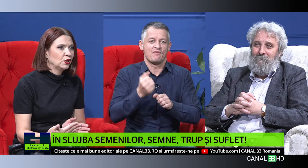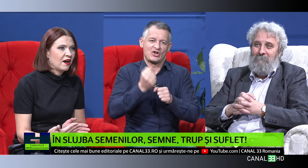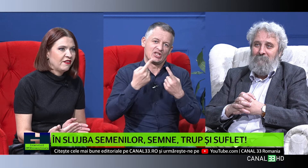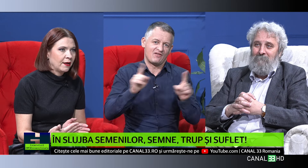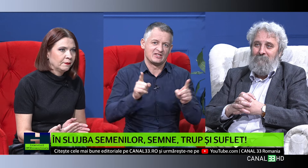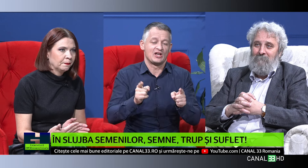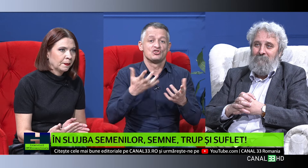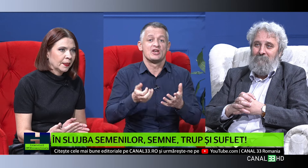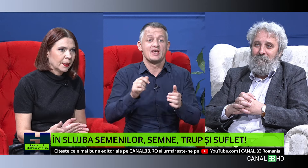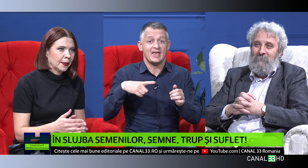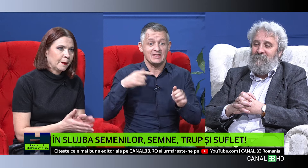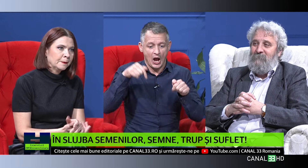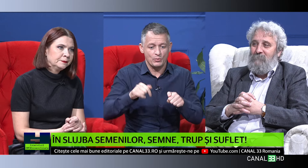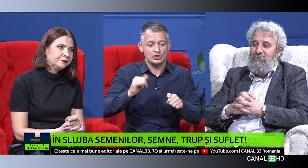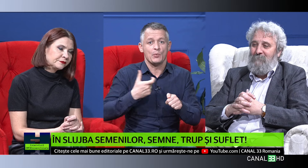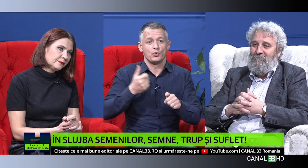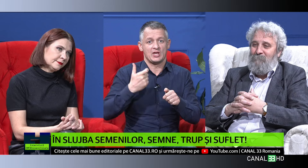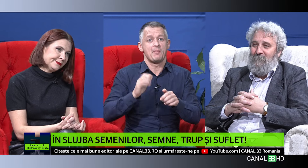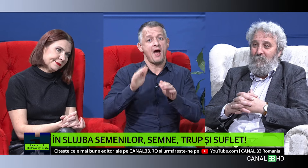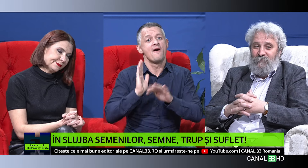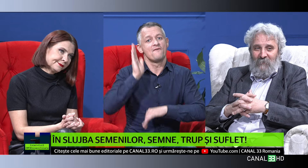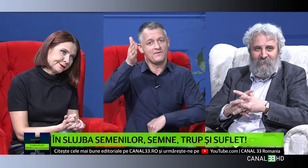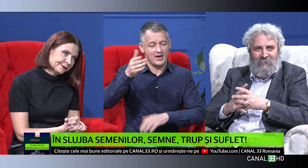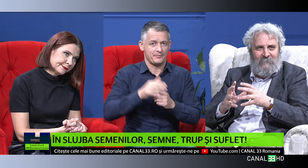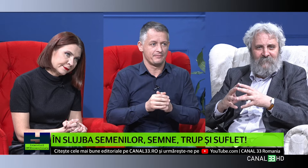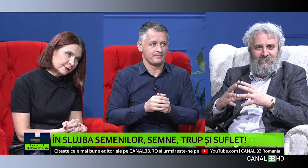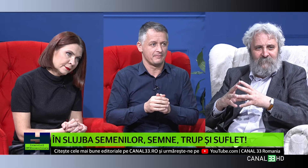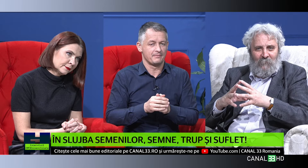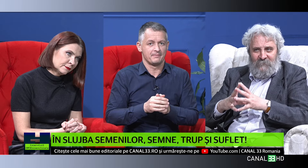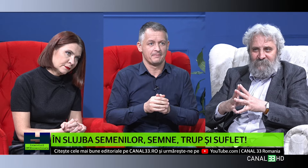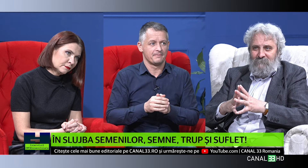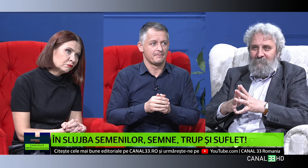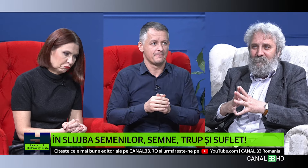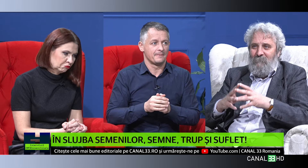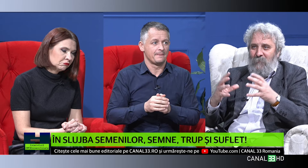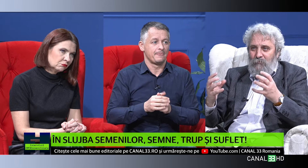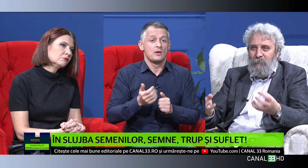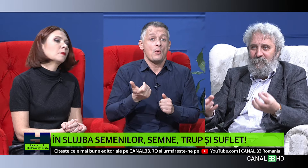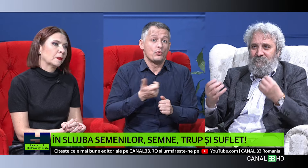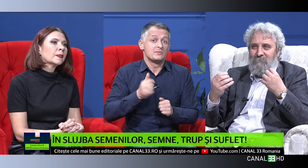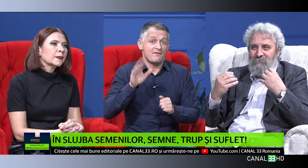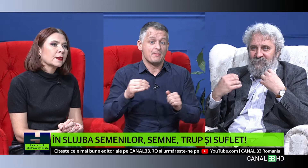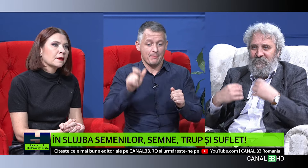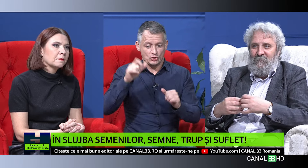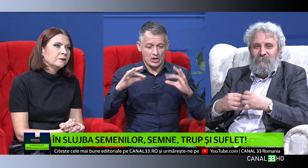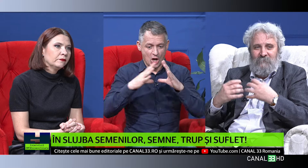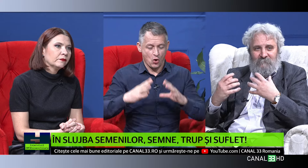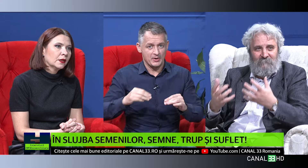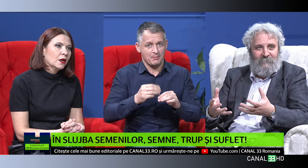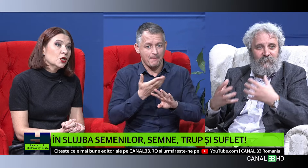putea avea. Incredibil. Am putea avea români mai ușor integrați.